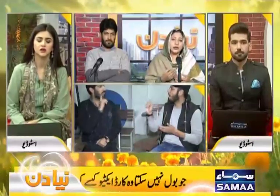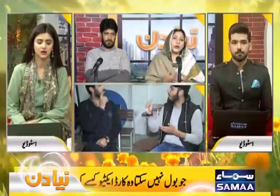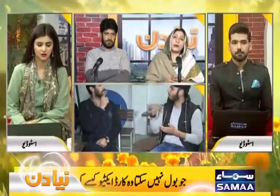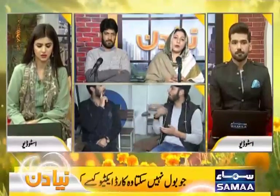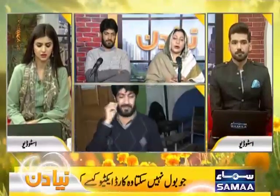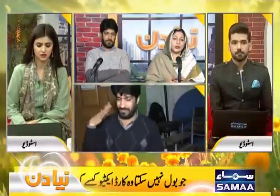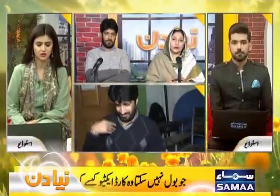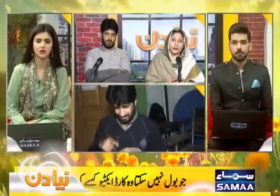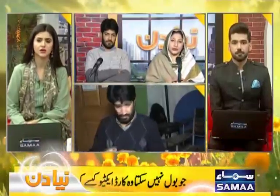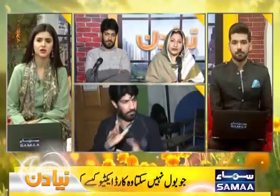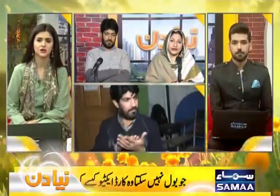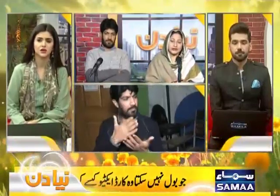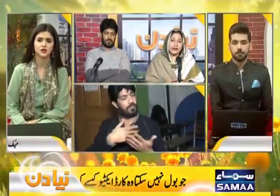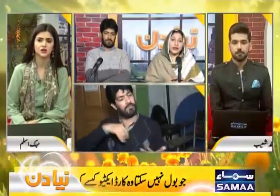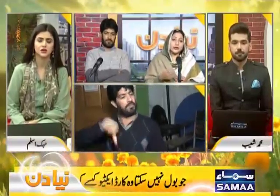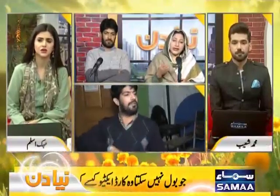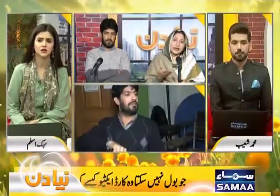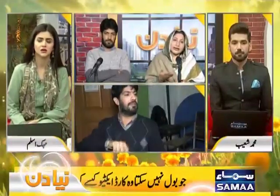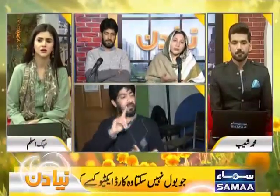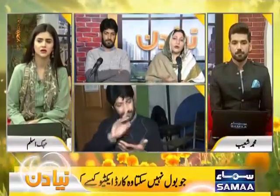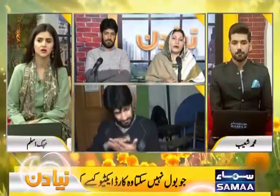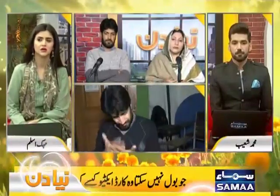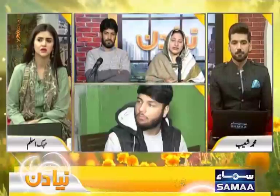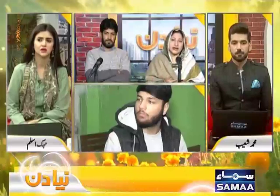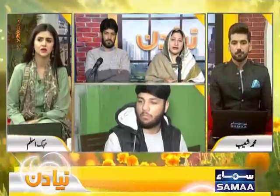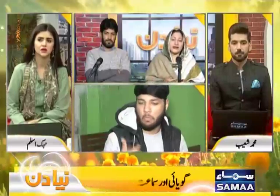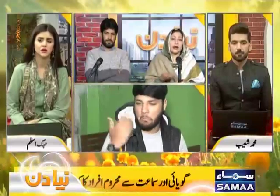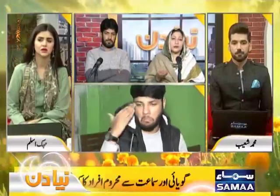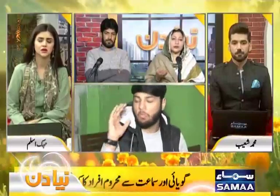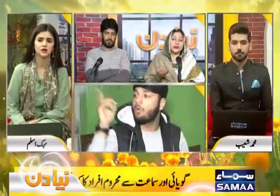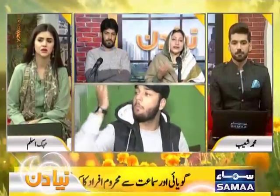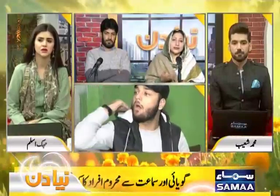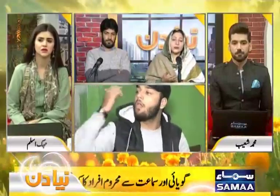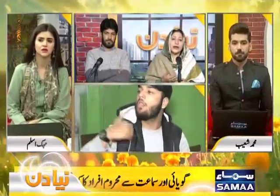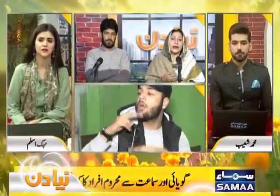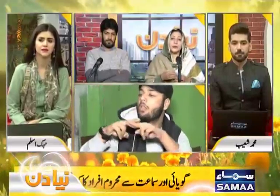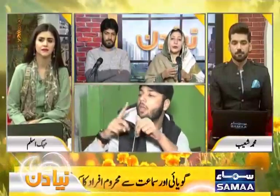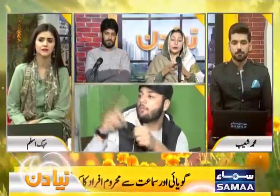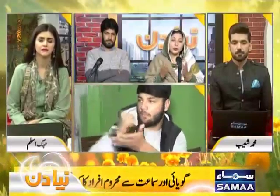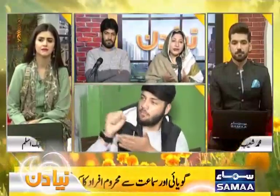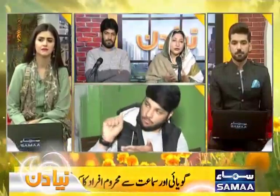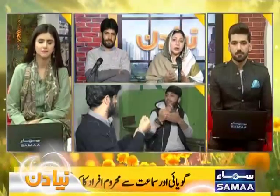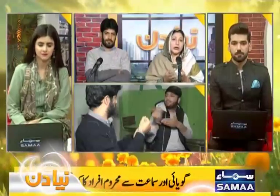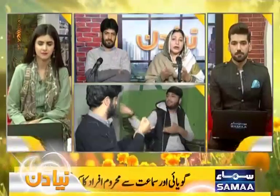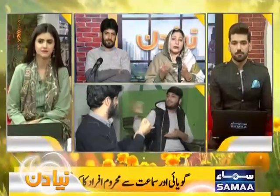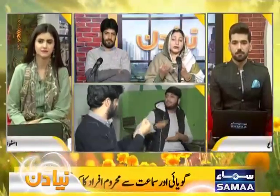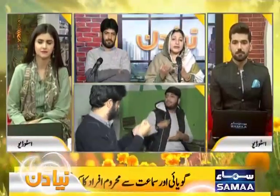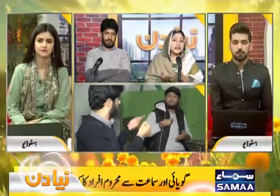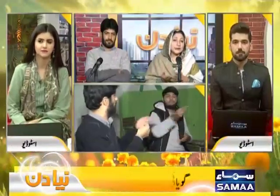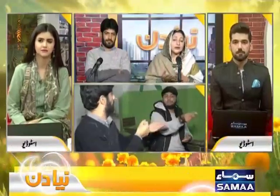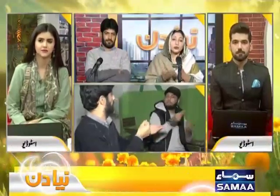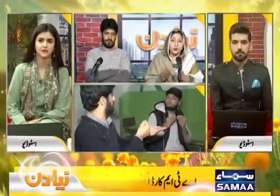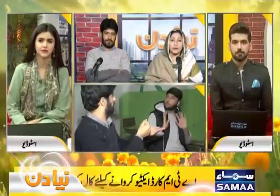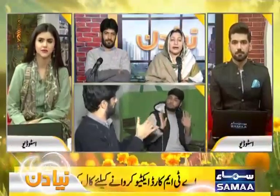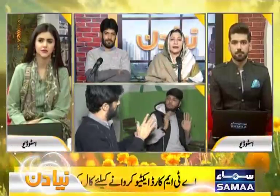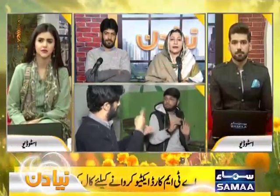सकता है, तो हम आपको अकाउंट नहीं ओपन करके दे सकते. तो ये बहुत बड़ा मसला है. देखिए, आप उसको एक्सेसिबल बनाएं, आप ग्लोबली जो